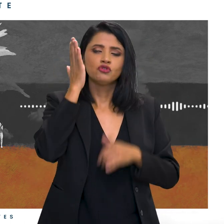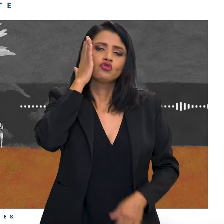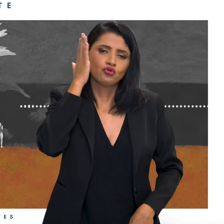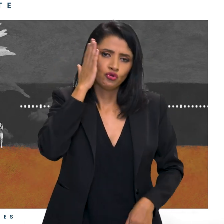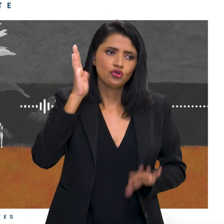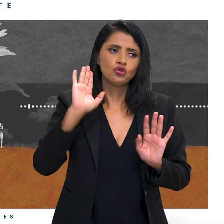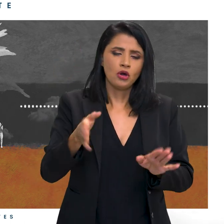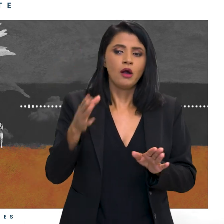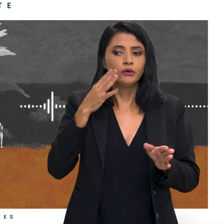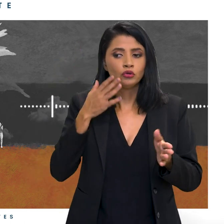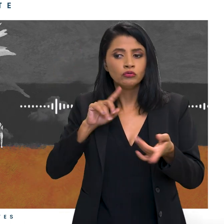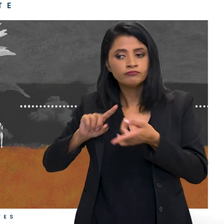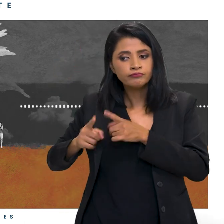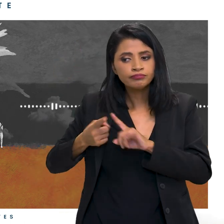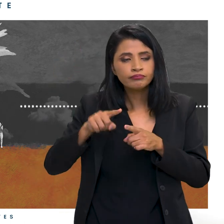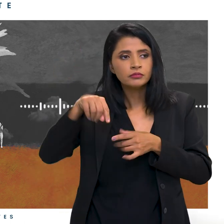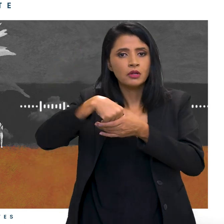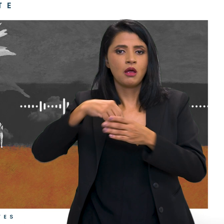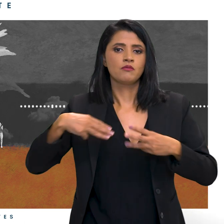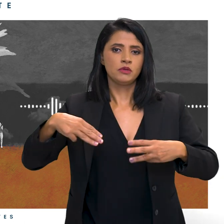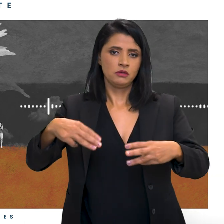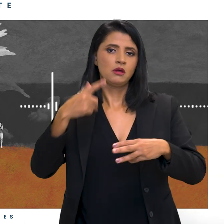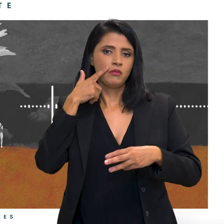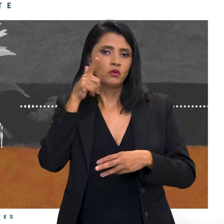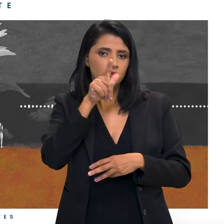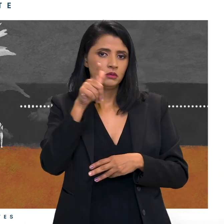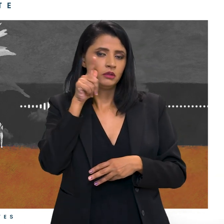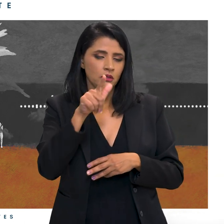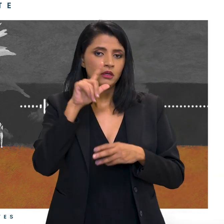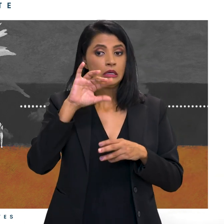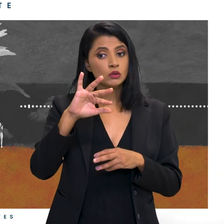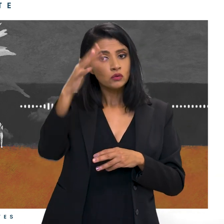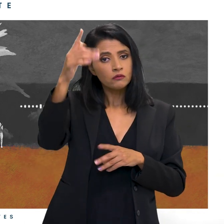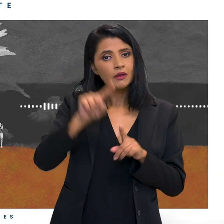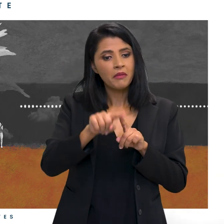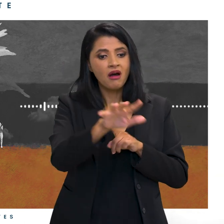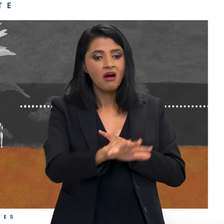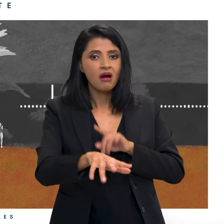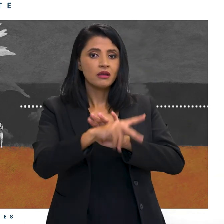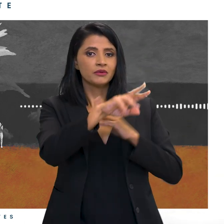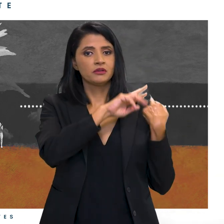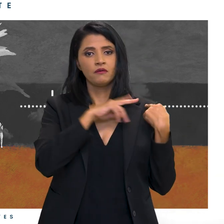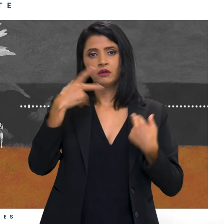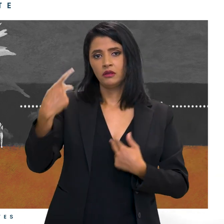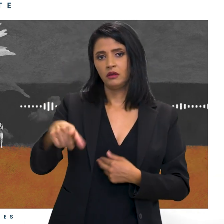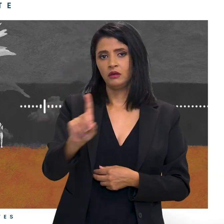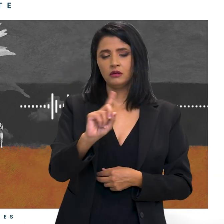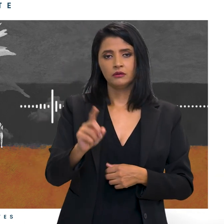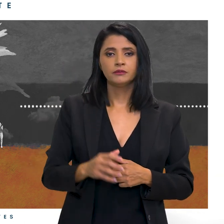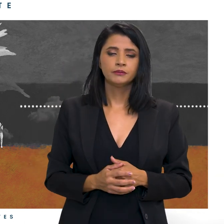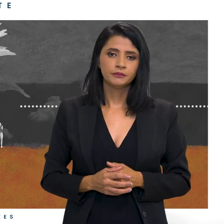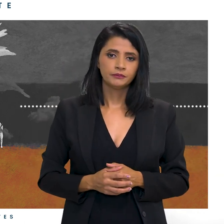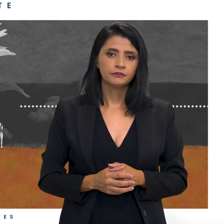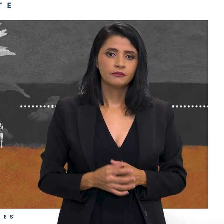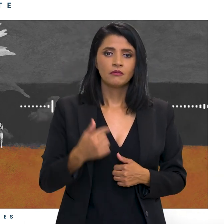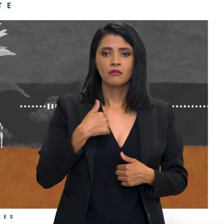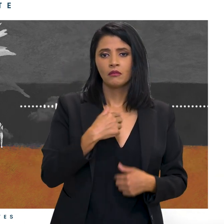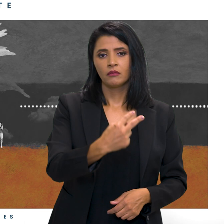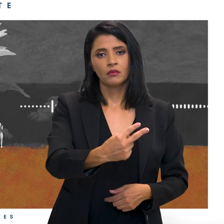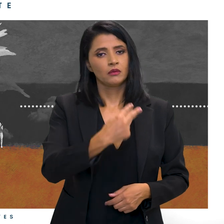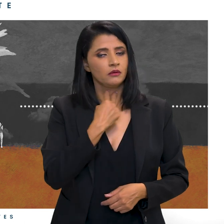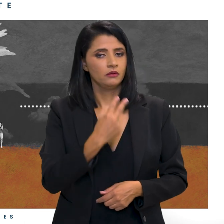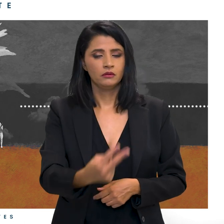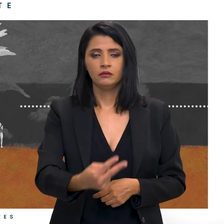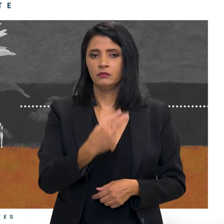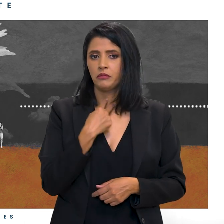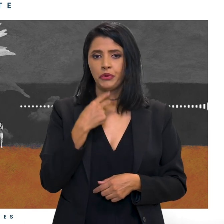ciente das reclamações e faz articulações no Ministério nesse sentido, mas o setor responsável não é o dele.